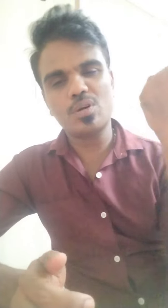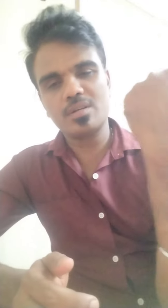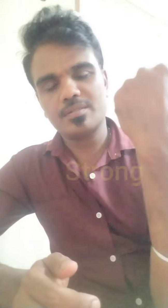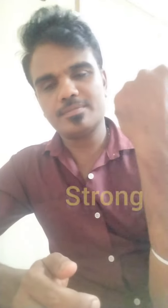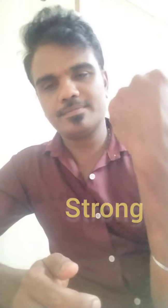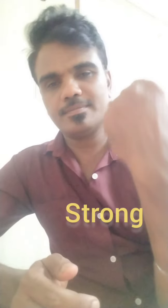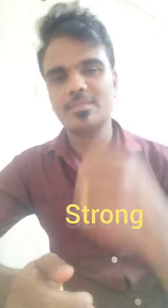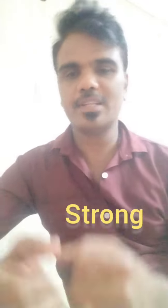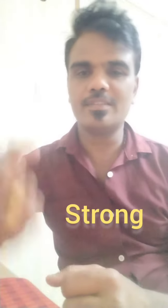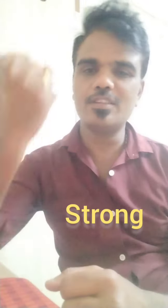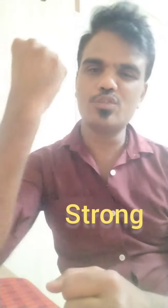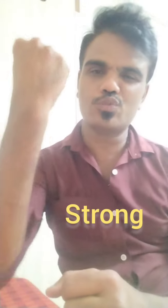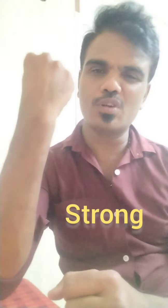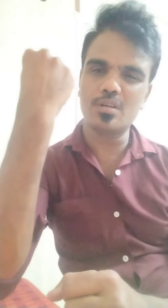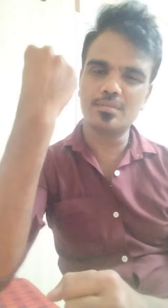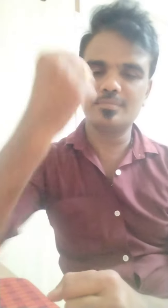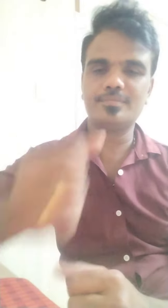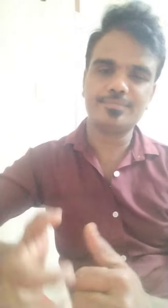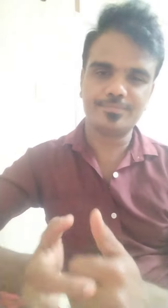ஸ்ட்ராங், அதாவது ஸ்ட்ராங்,